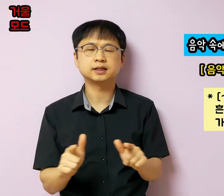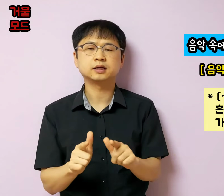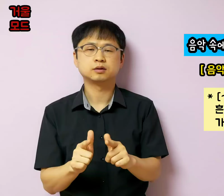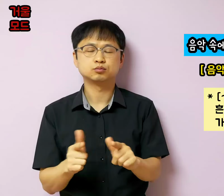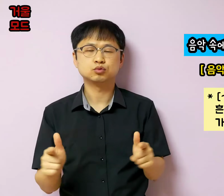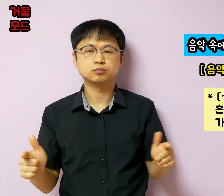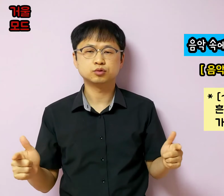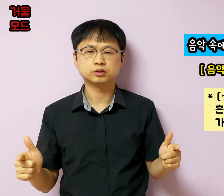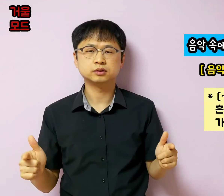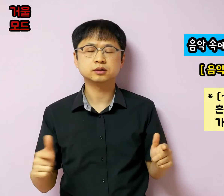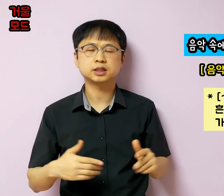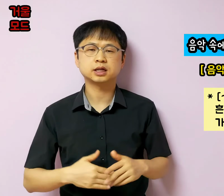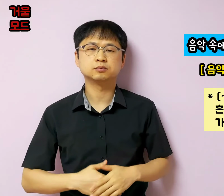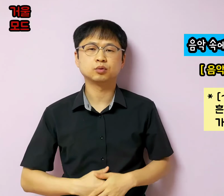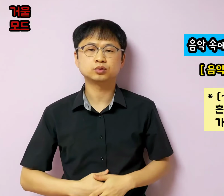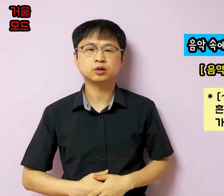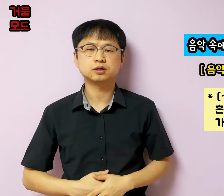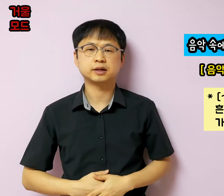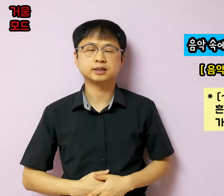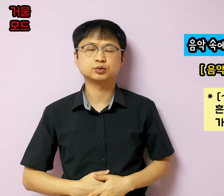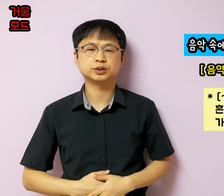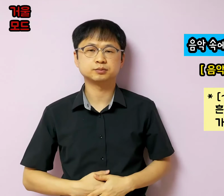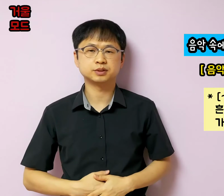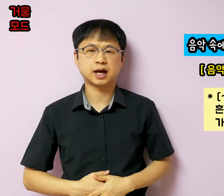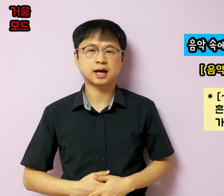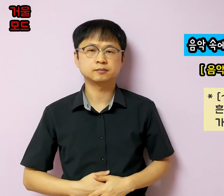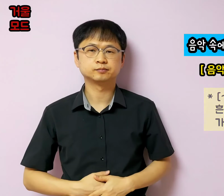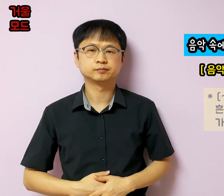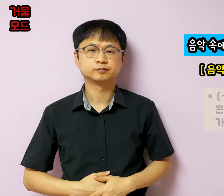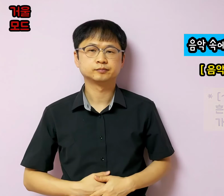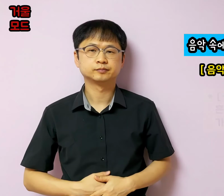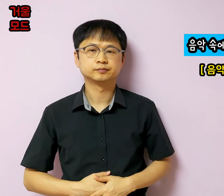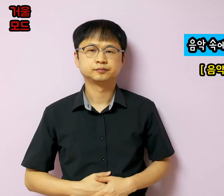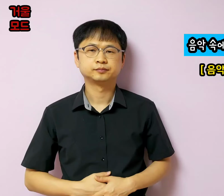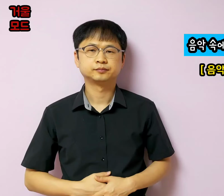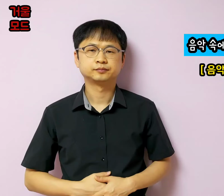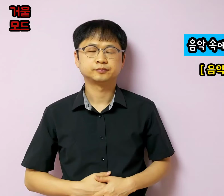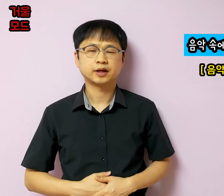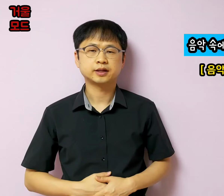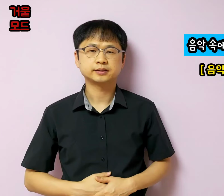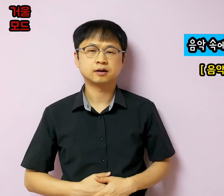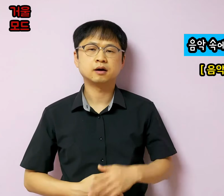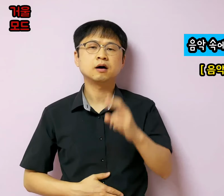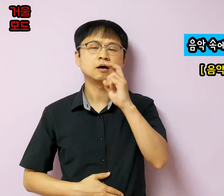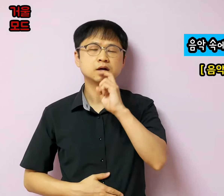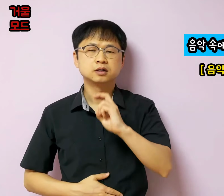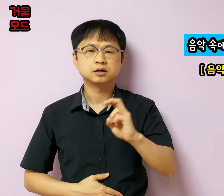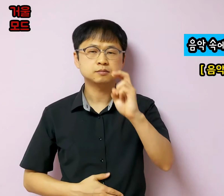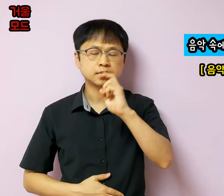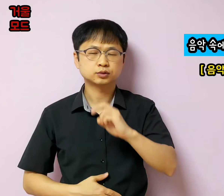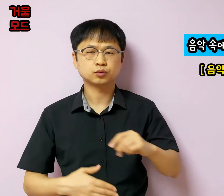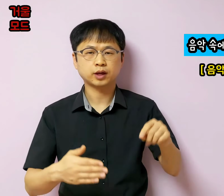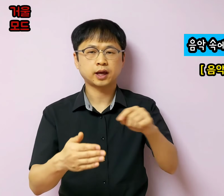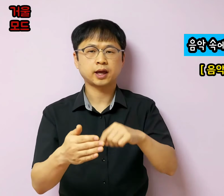여러가지 무엇들이라는 복수형을 만들 수 있습니다. 네, 그래서 음악